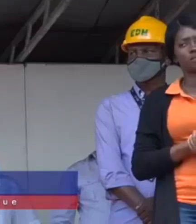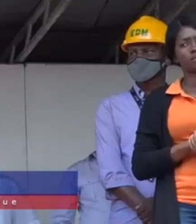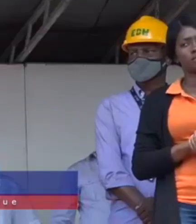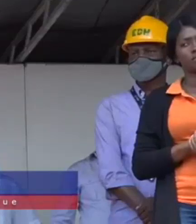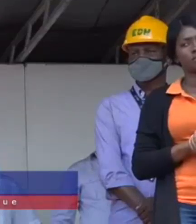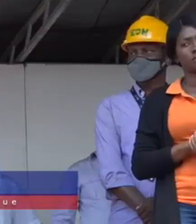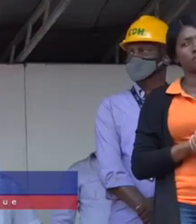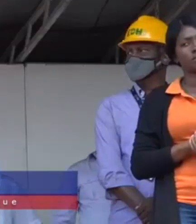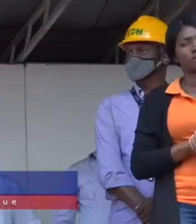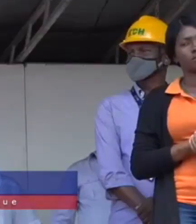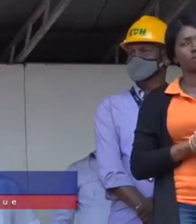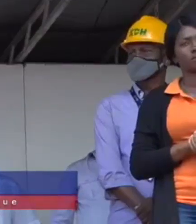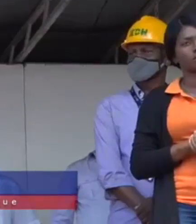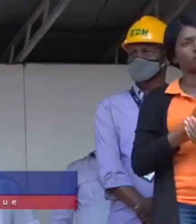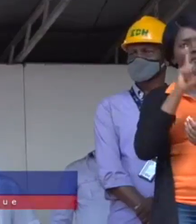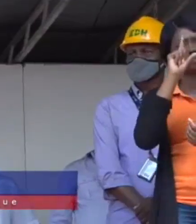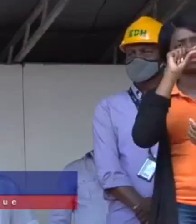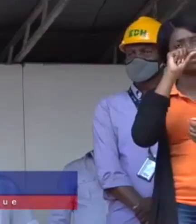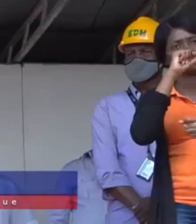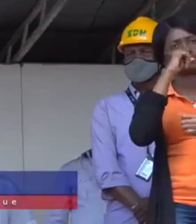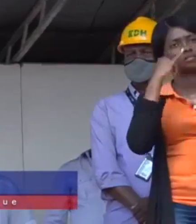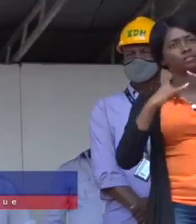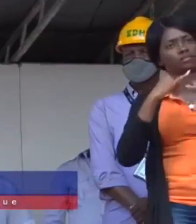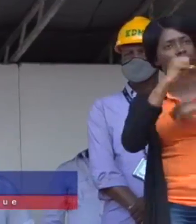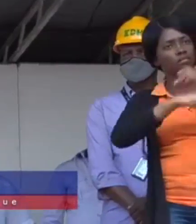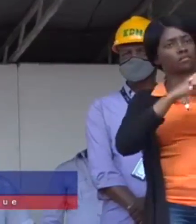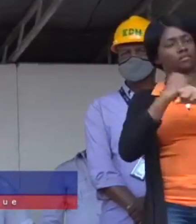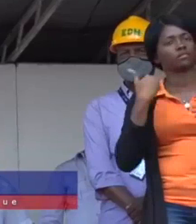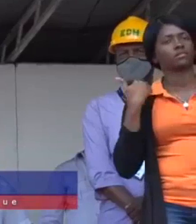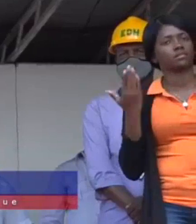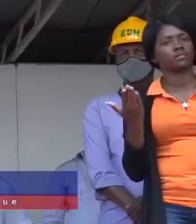l'eau. Pendant 20 dernières années de terrain,